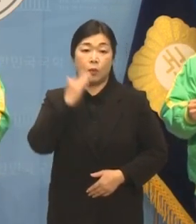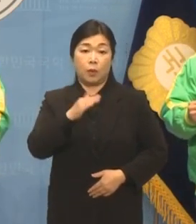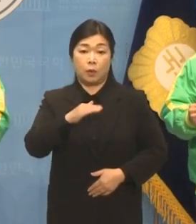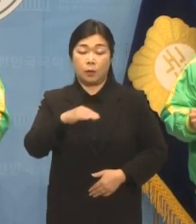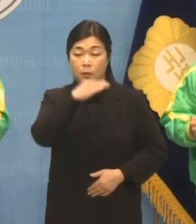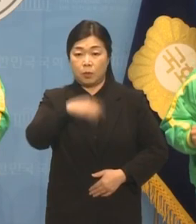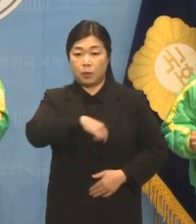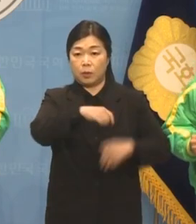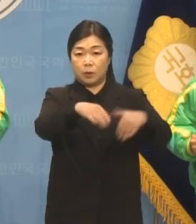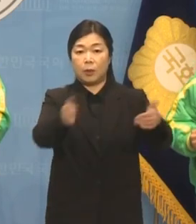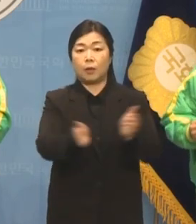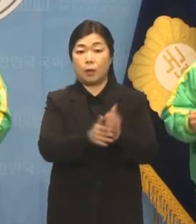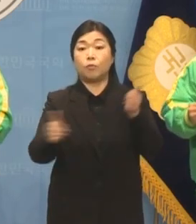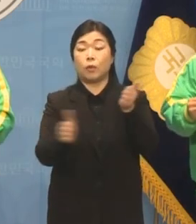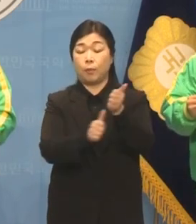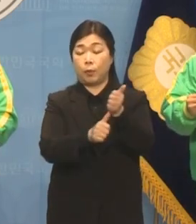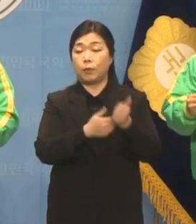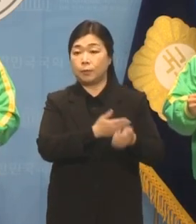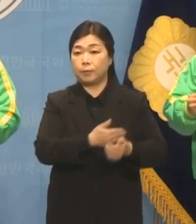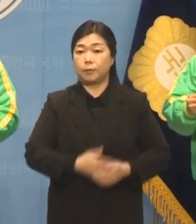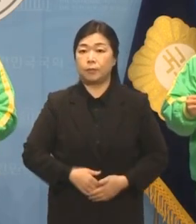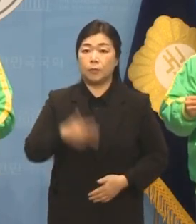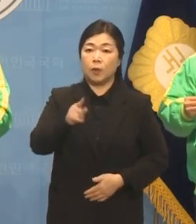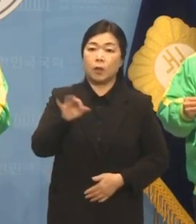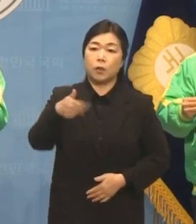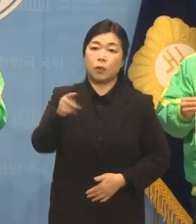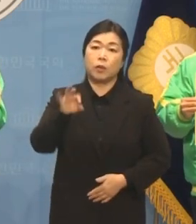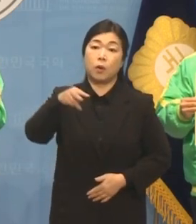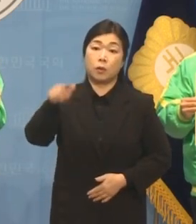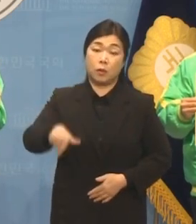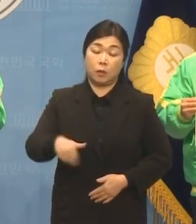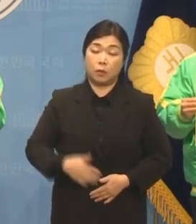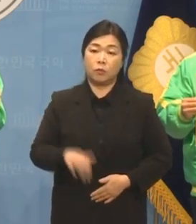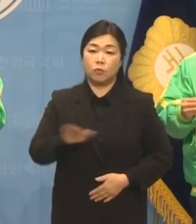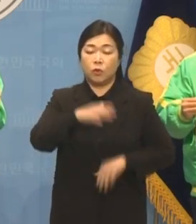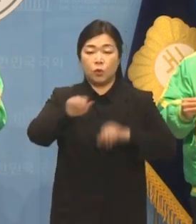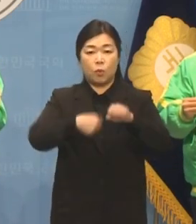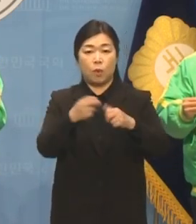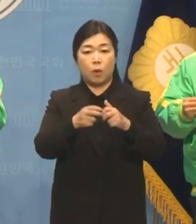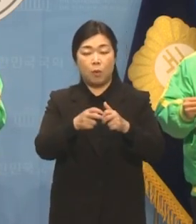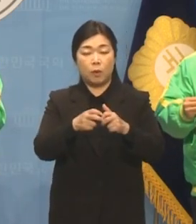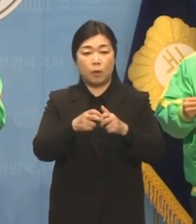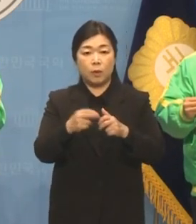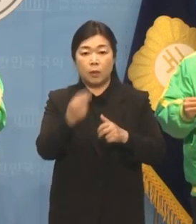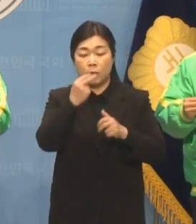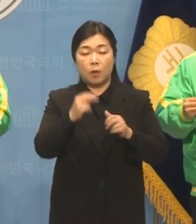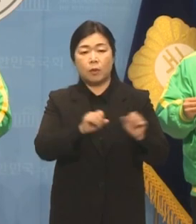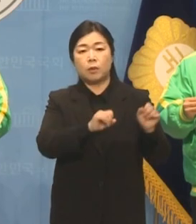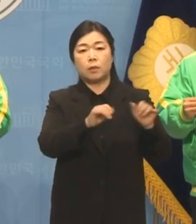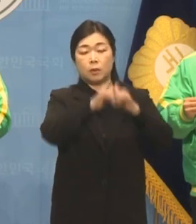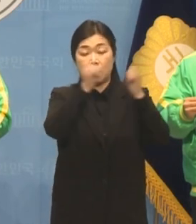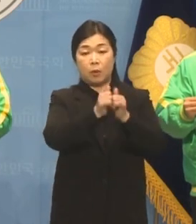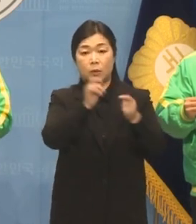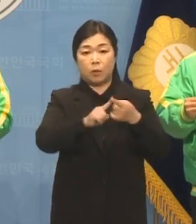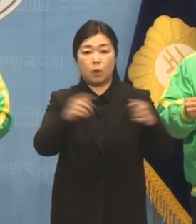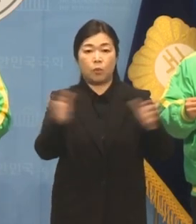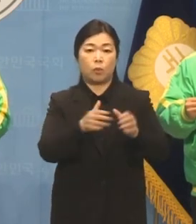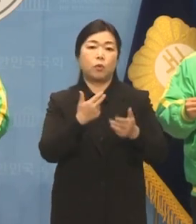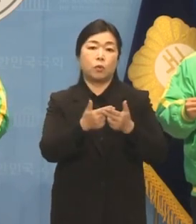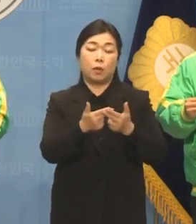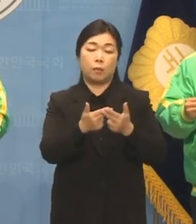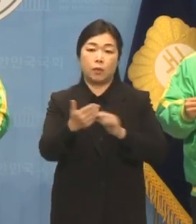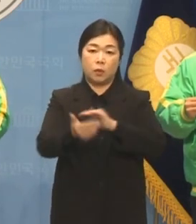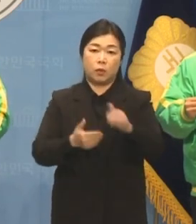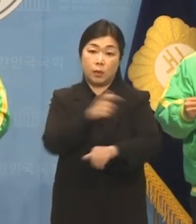참석을 하셨고요. 네. 정경섭 우리동물병원 생명사회자협동조합 전 이사장이신 정경섭